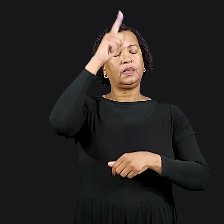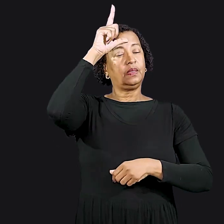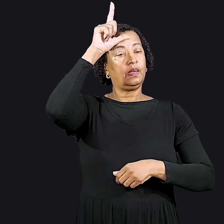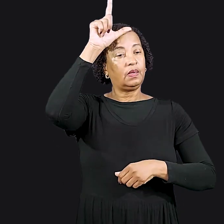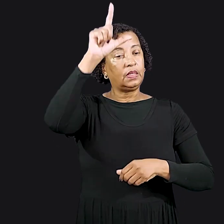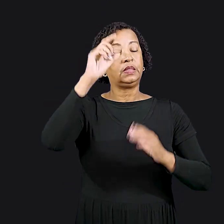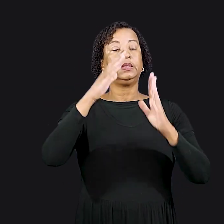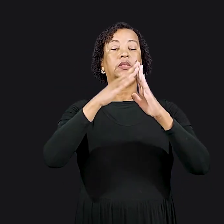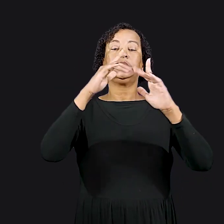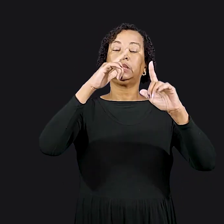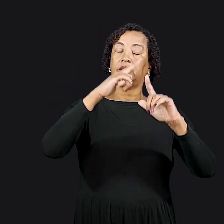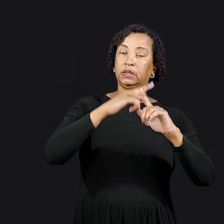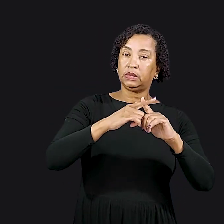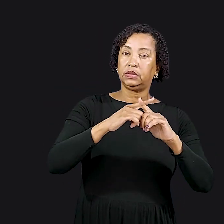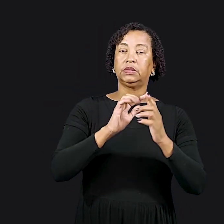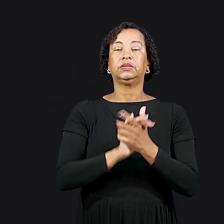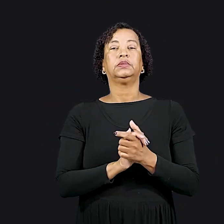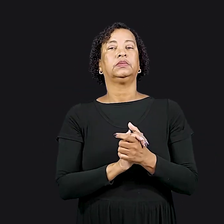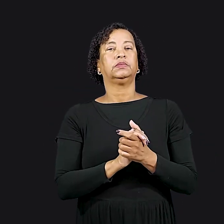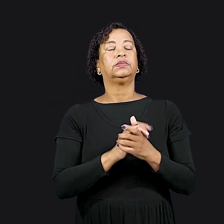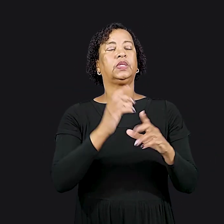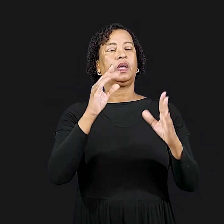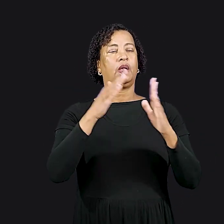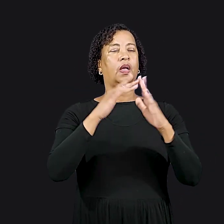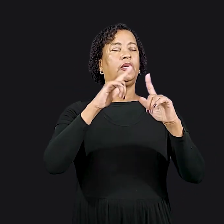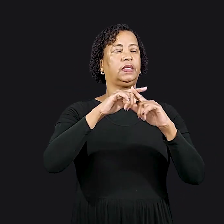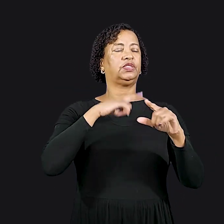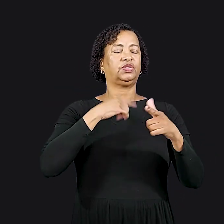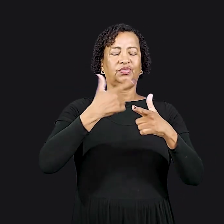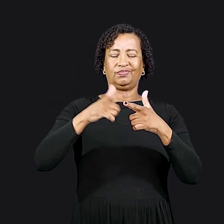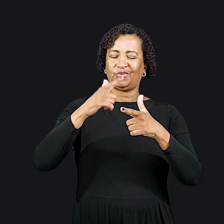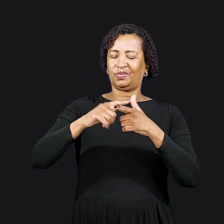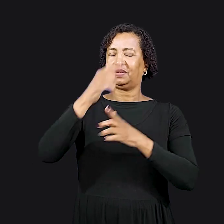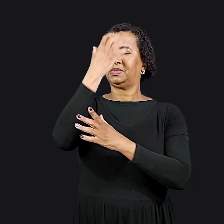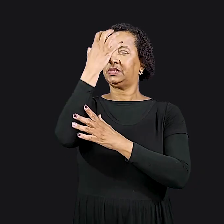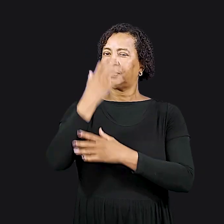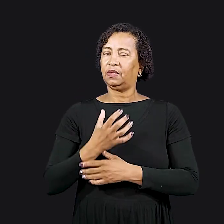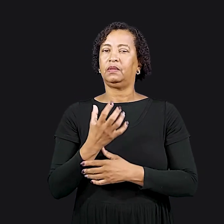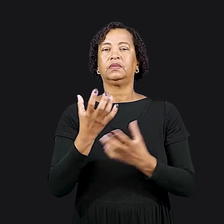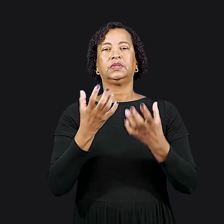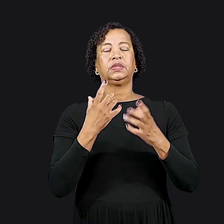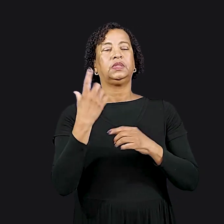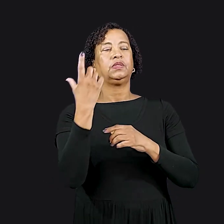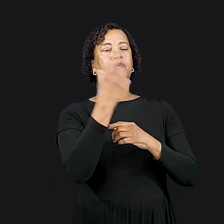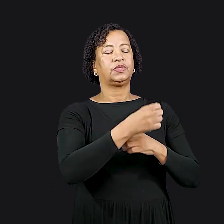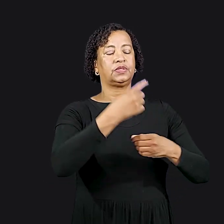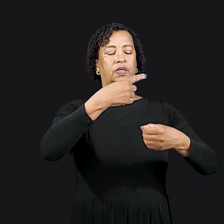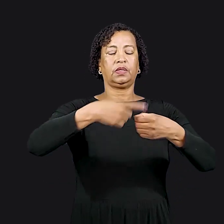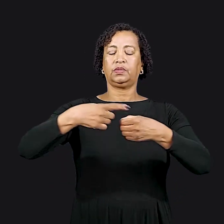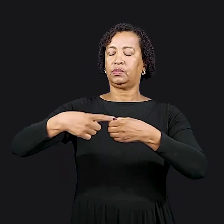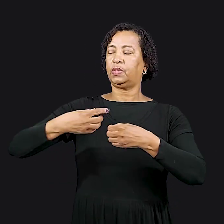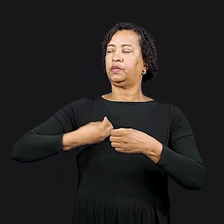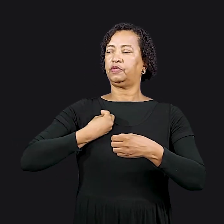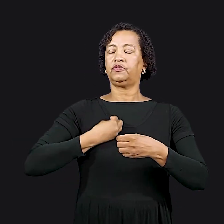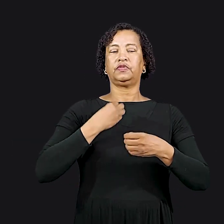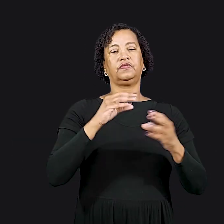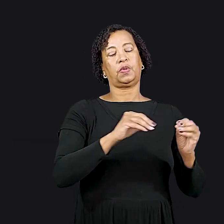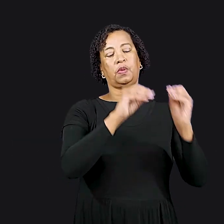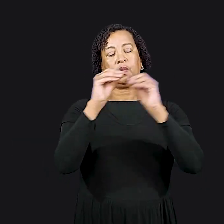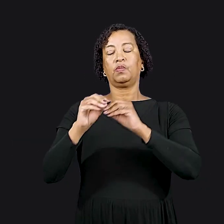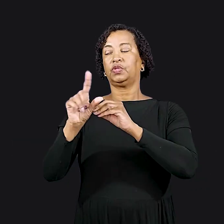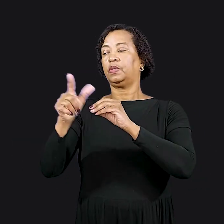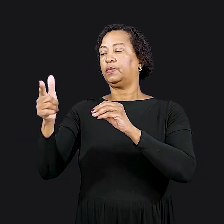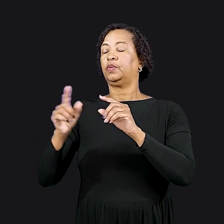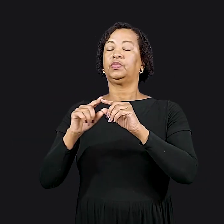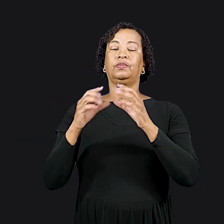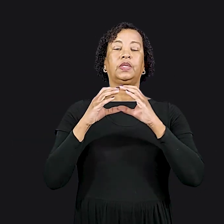líderes da igreja presbiteriana. A igreja estava passando por sérios problemas. Eles queriam sair do bairro onde estavam e ir para